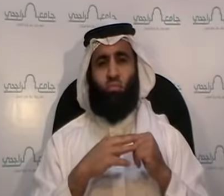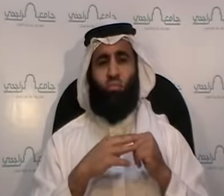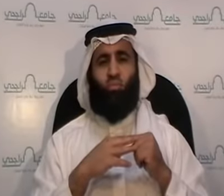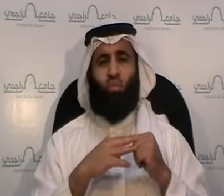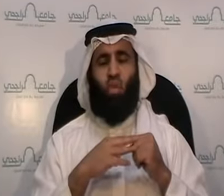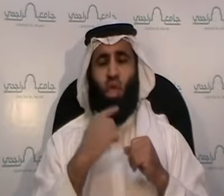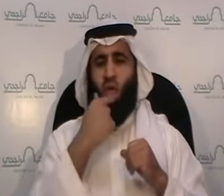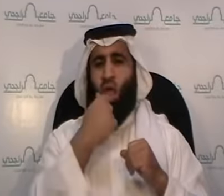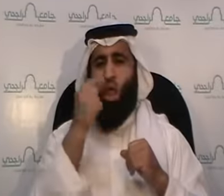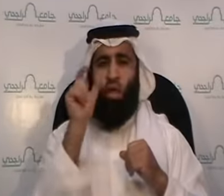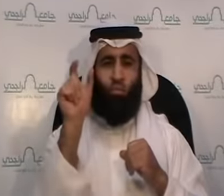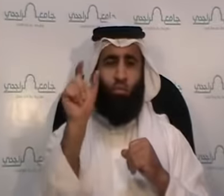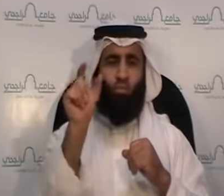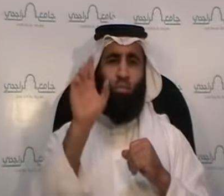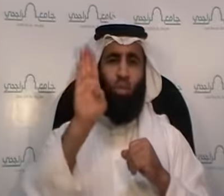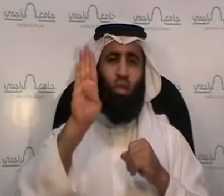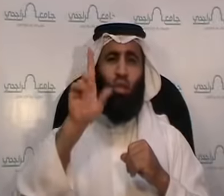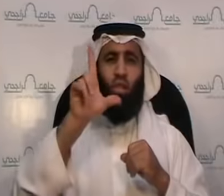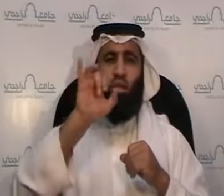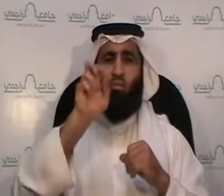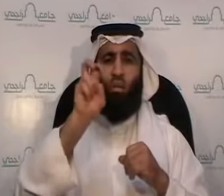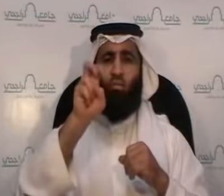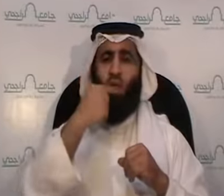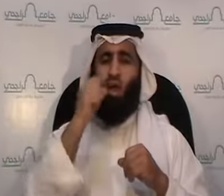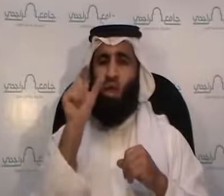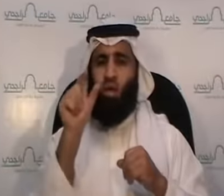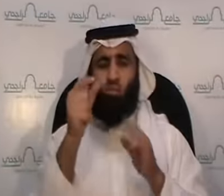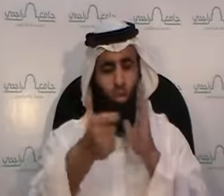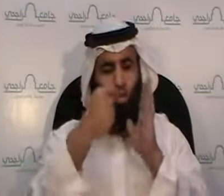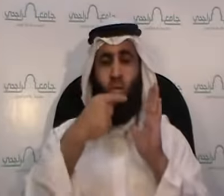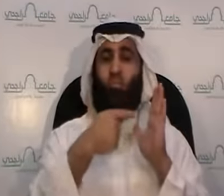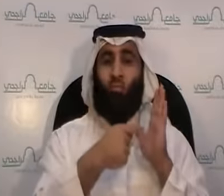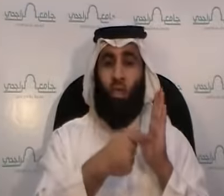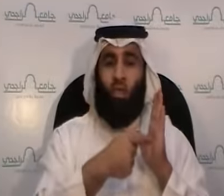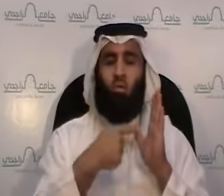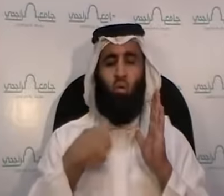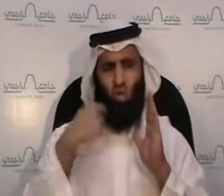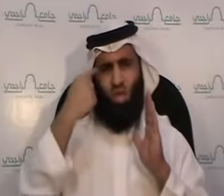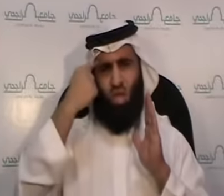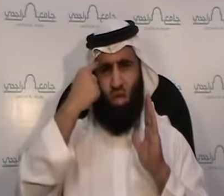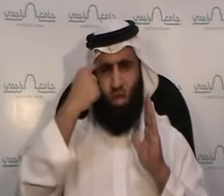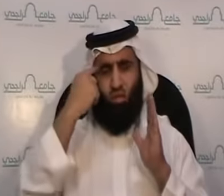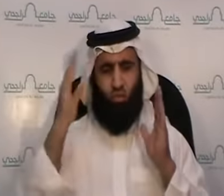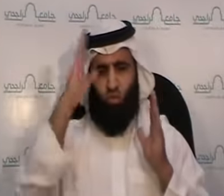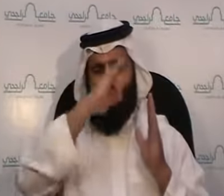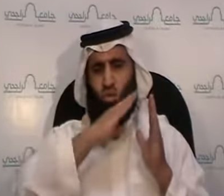الكلمة التي سيكتبونها ويدونونها سيحاسبون عليها إن